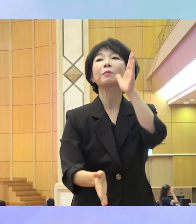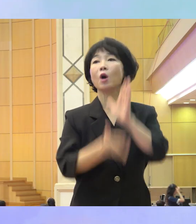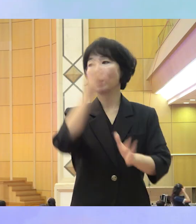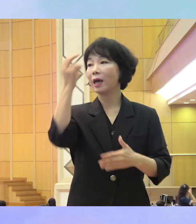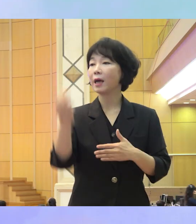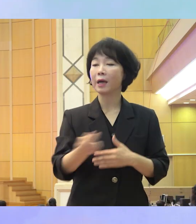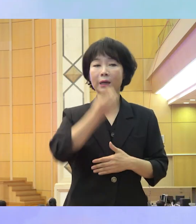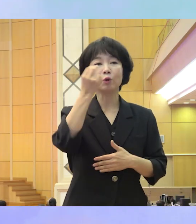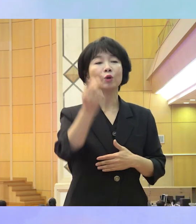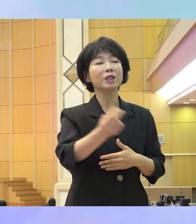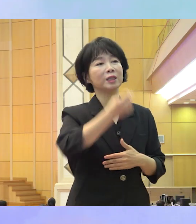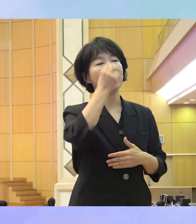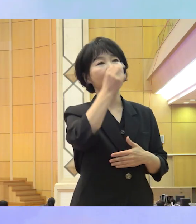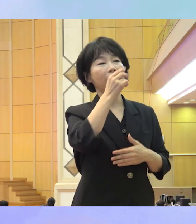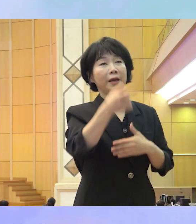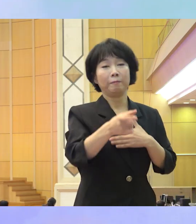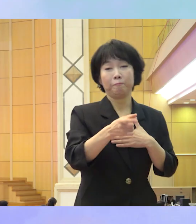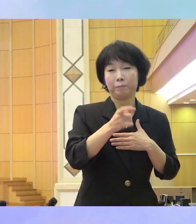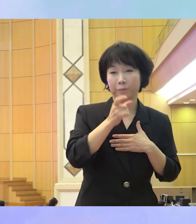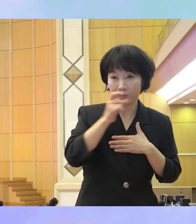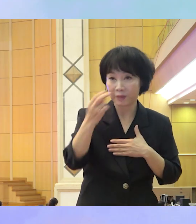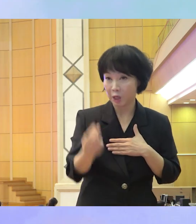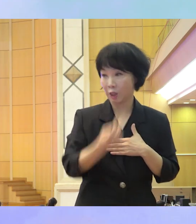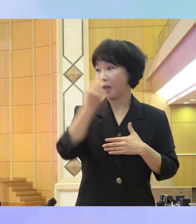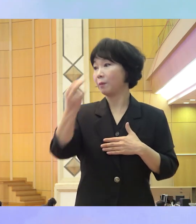무궁한 생명의 물일새